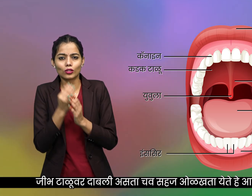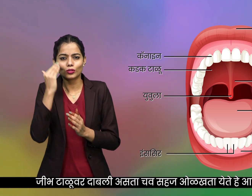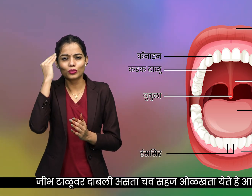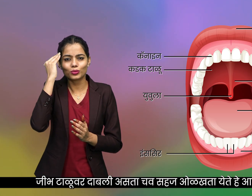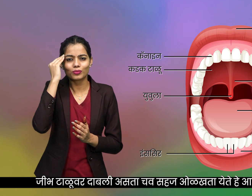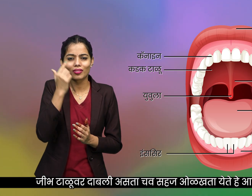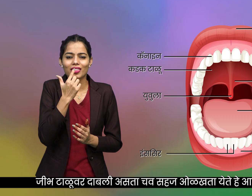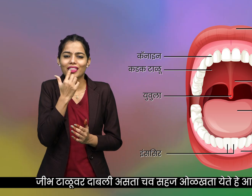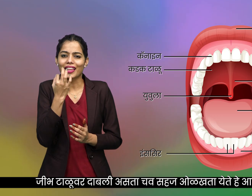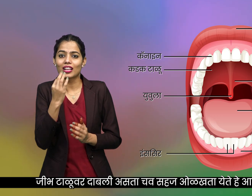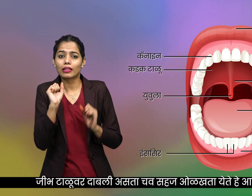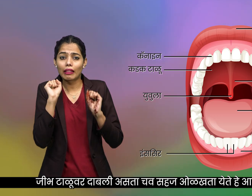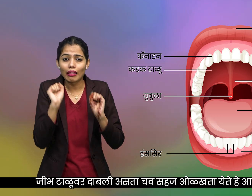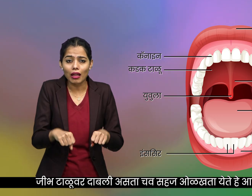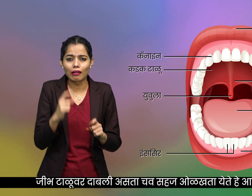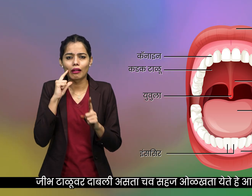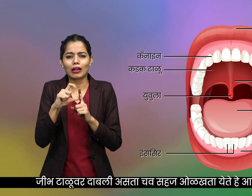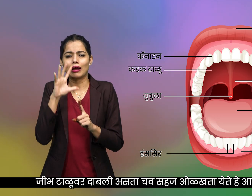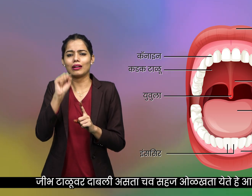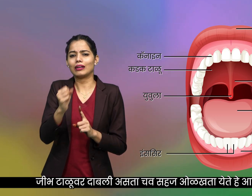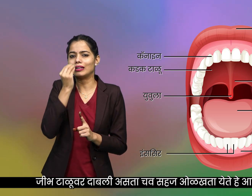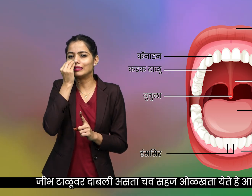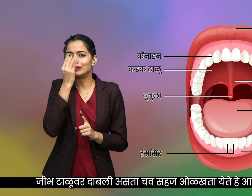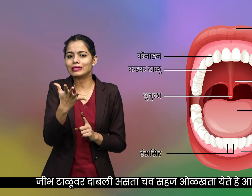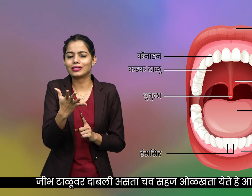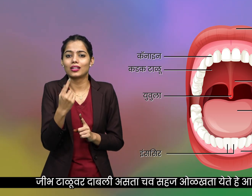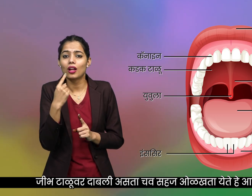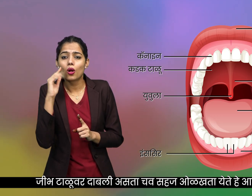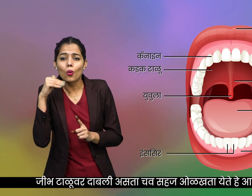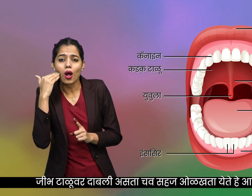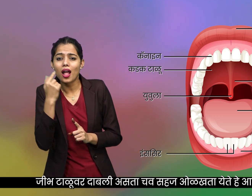जीभ टाळूवर दाबली असता चव सहज ओळखता येते हे आपल्याला माहीत आहे.